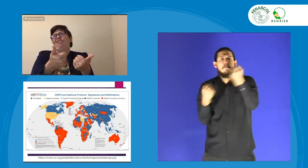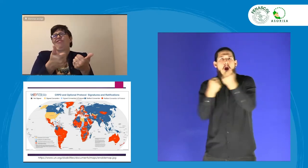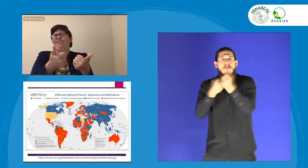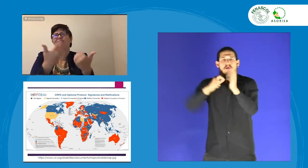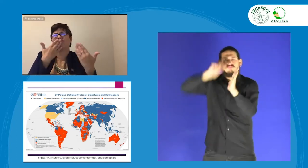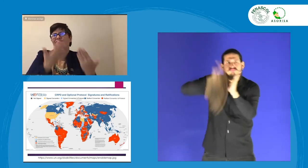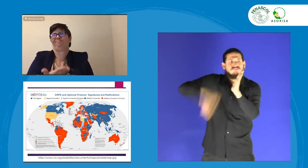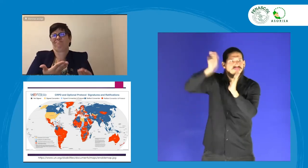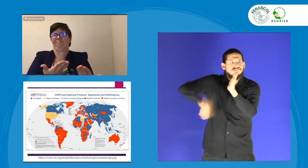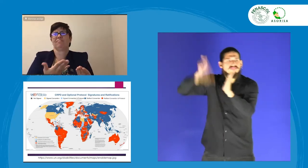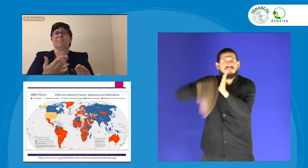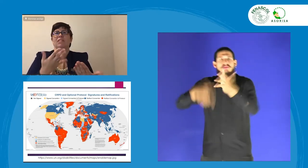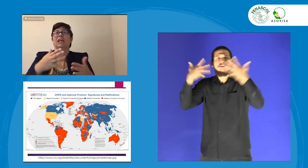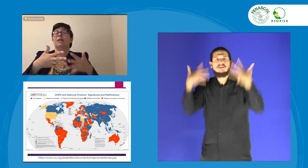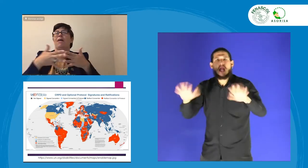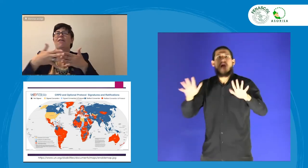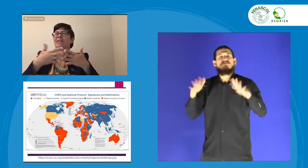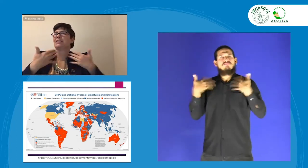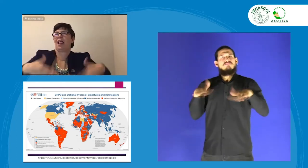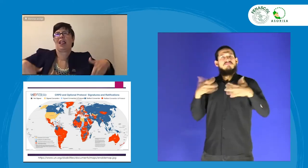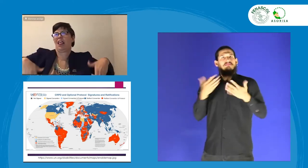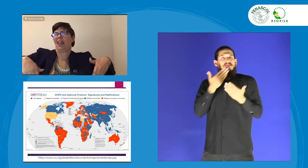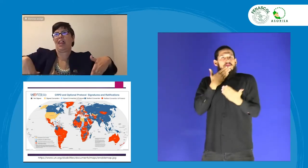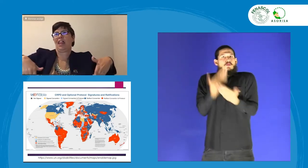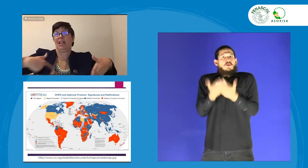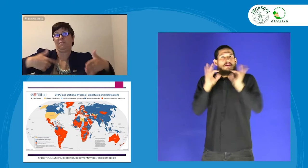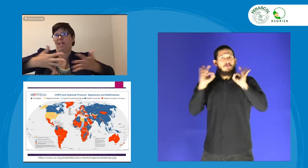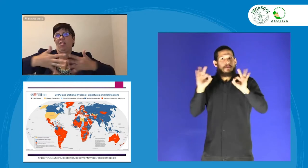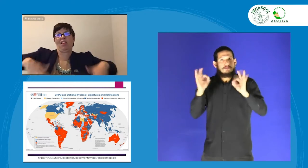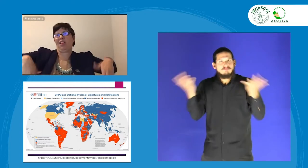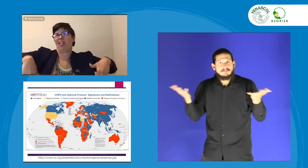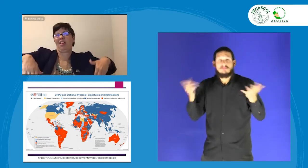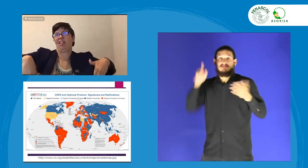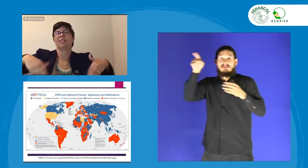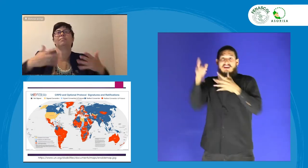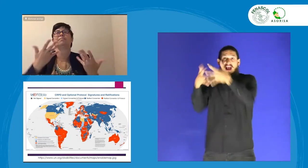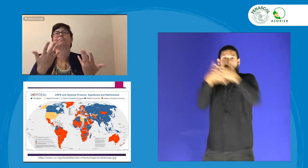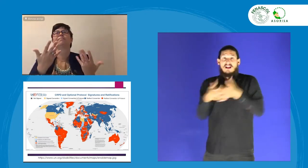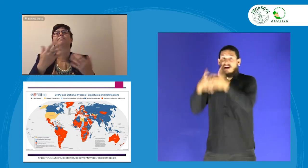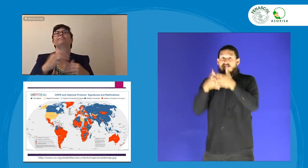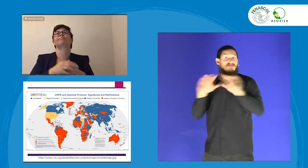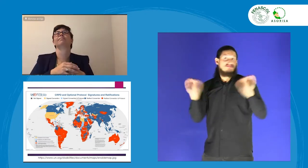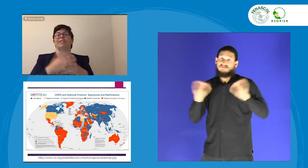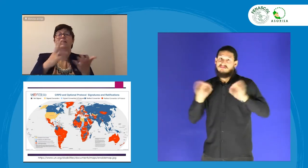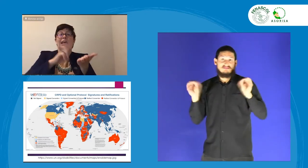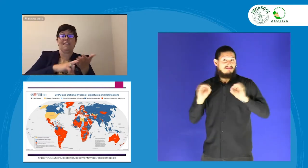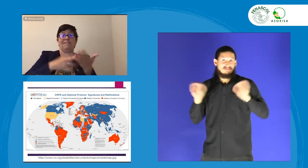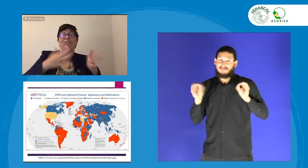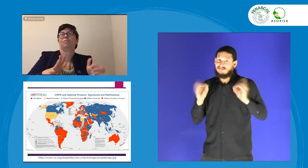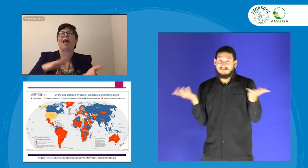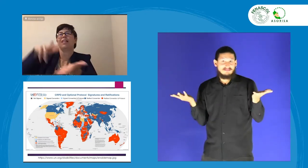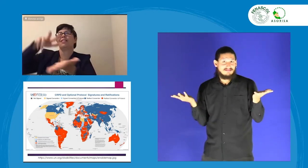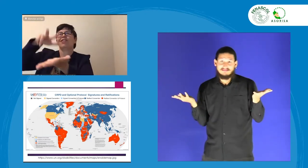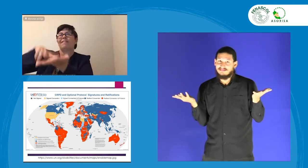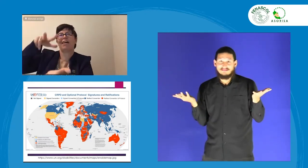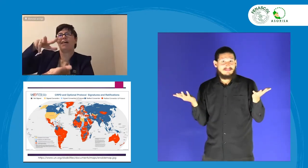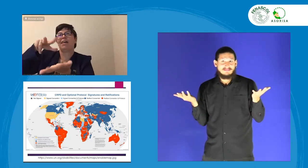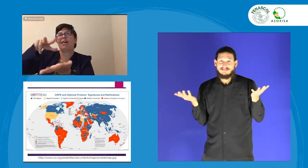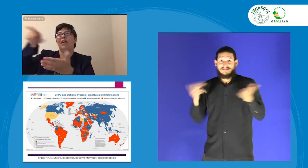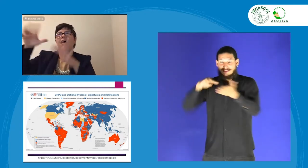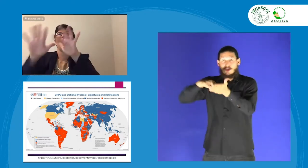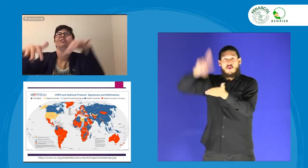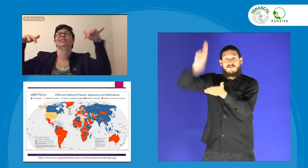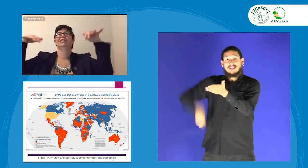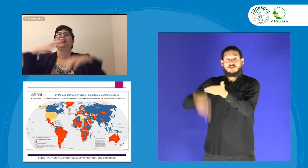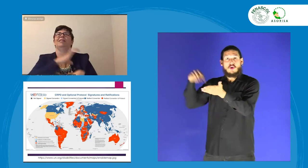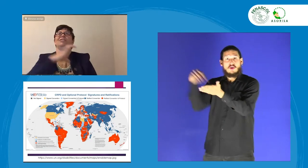su protocolo facultativo. Por ejemplo, Latinoamérica ha hecho un gran trabajo y han avanzado mucho, algo que no se tiene acá en los Estados Unidos.